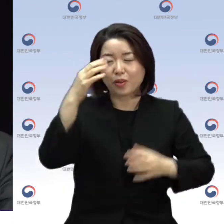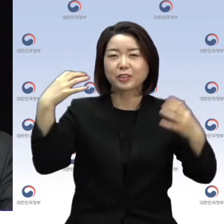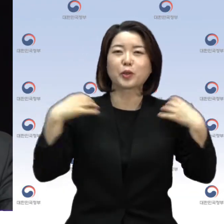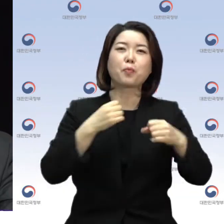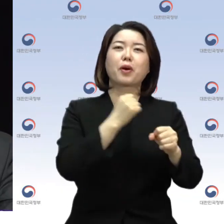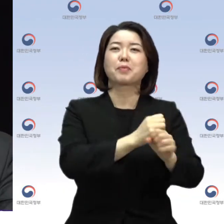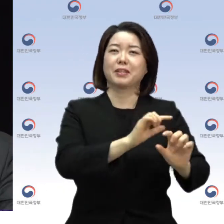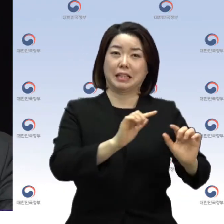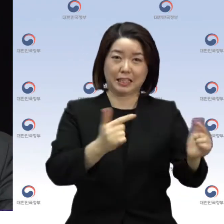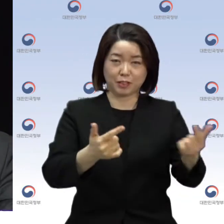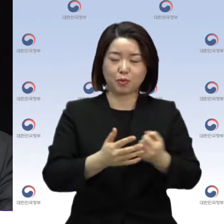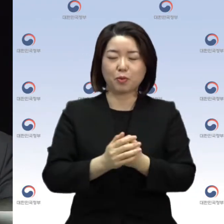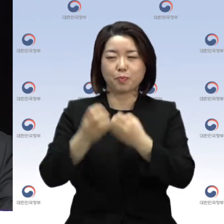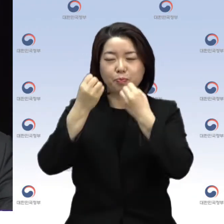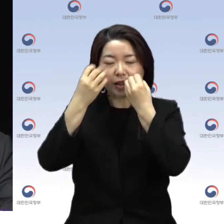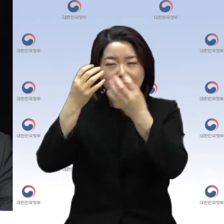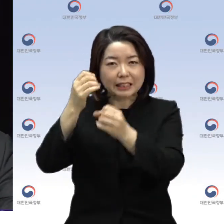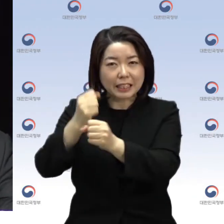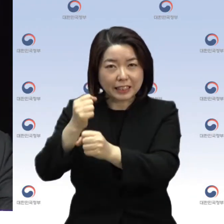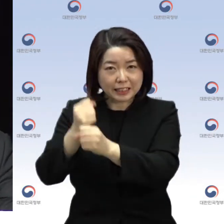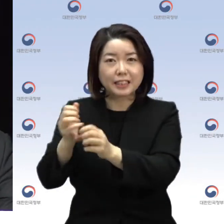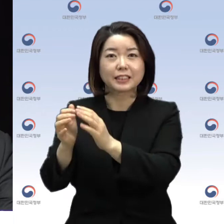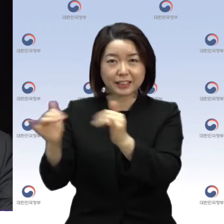우리 창작자, 제작자,